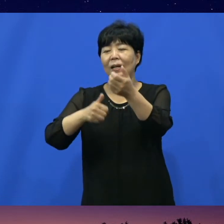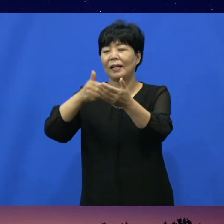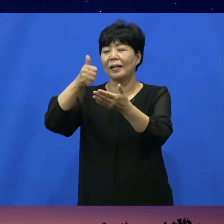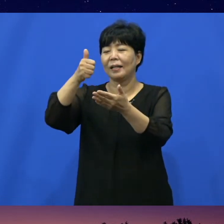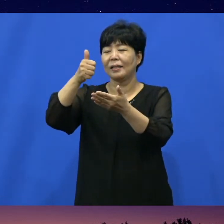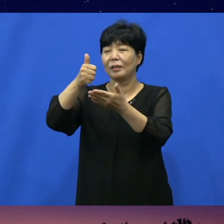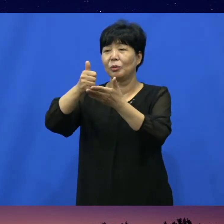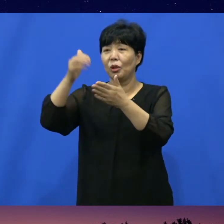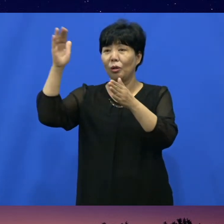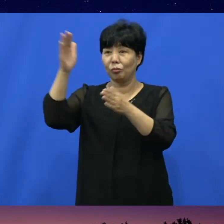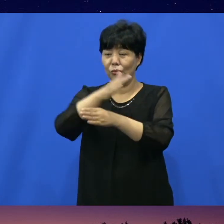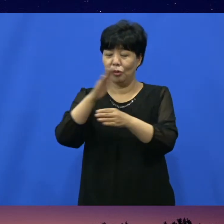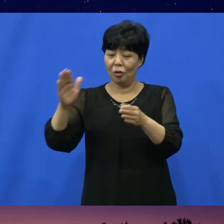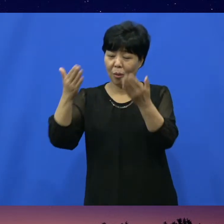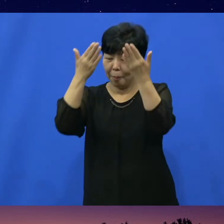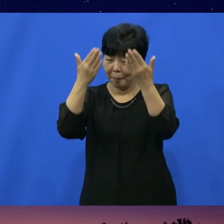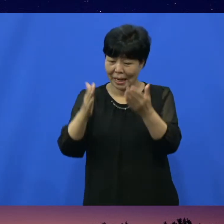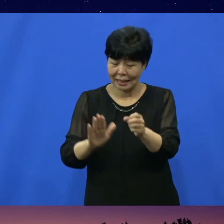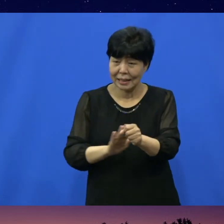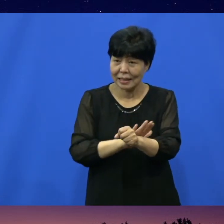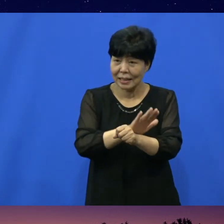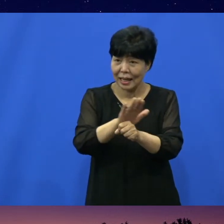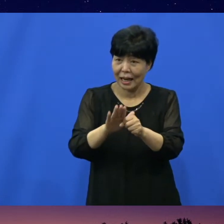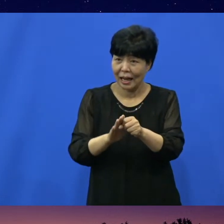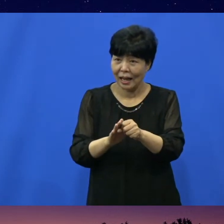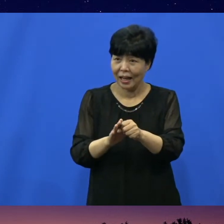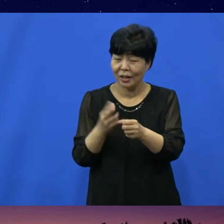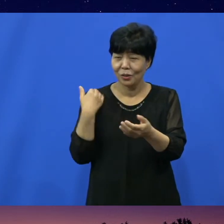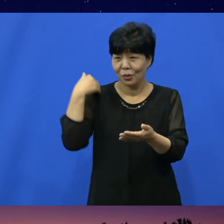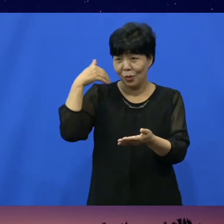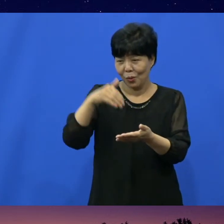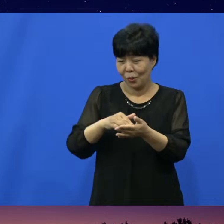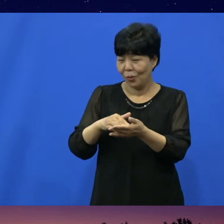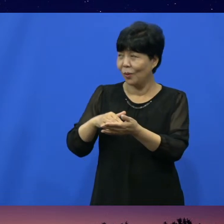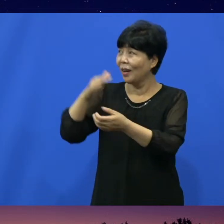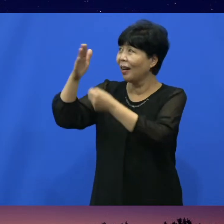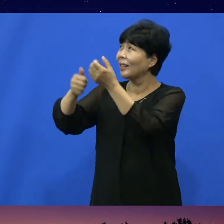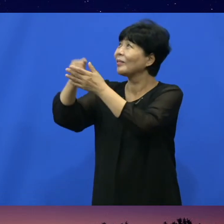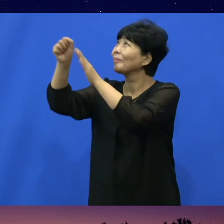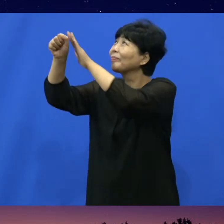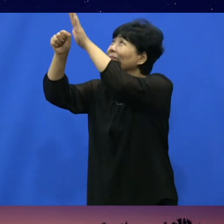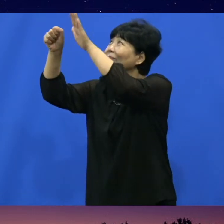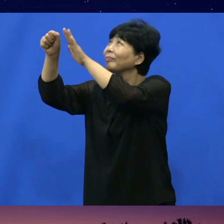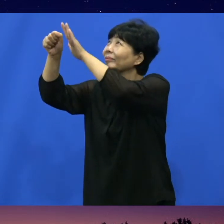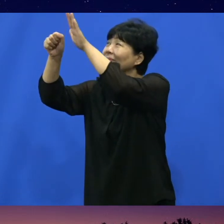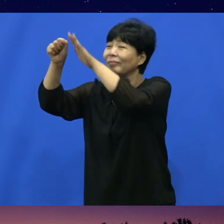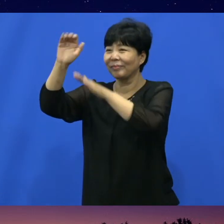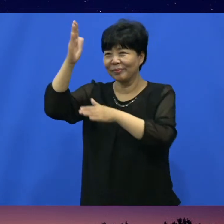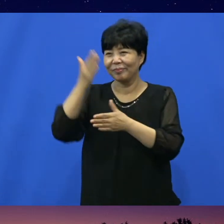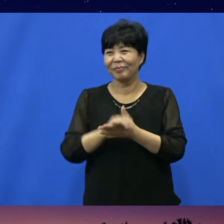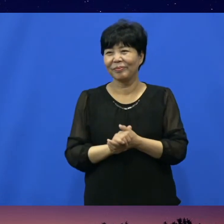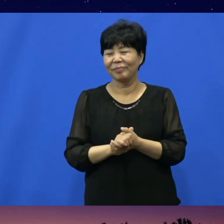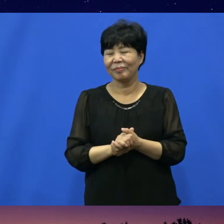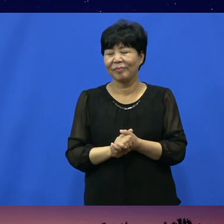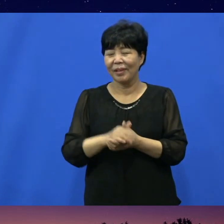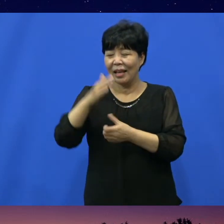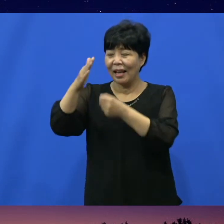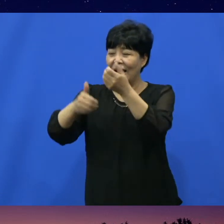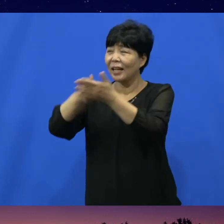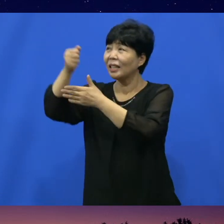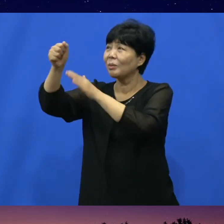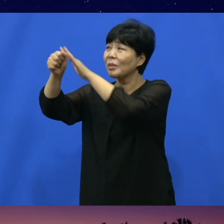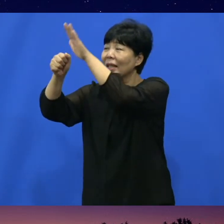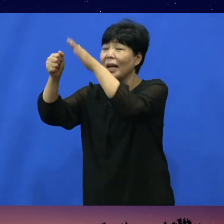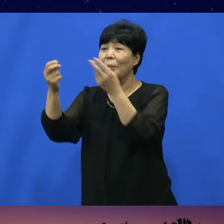받았던 그 사랑은 하나님에게로도 향해요. 그죠? 받은 사랑을 하나님 앞에 반응한 거죠. 그게 예배고, 그게